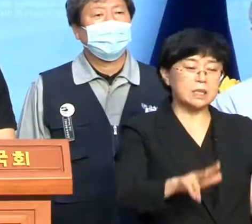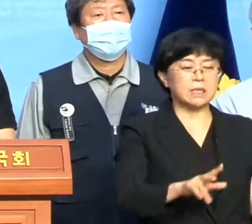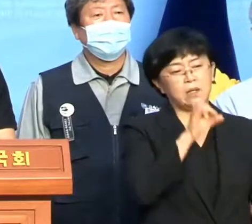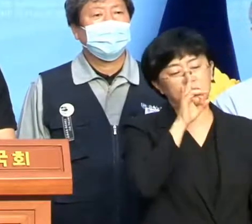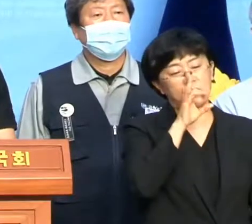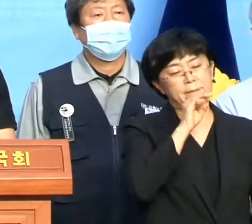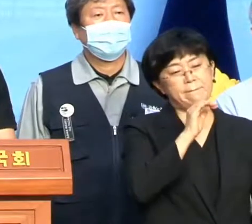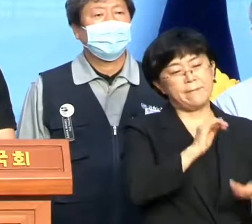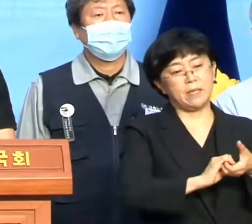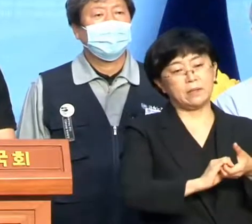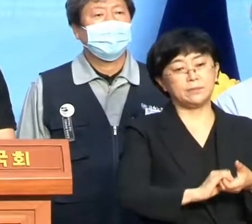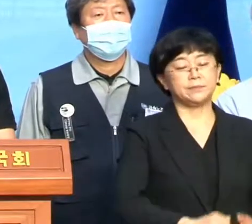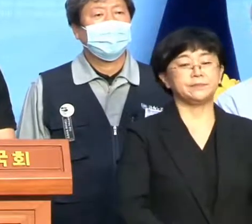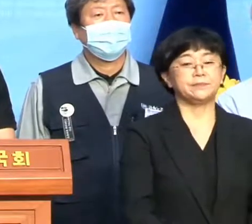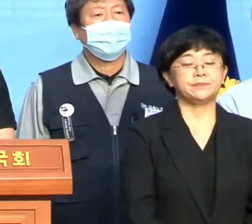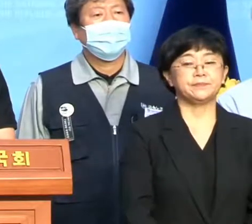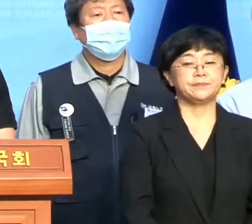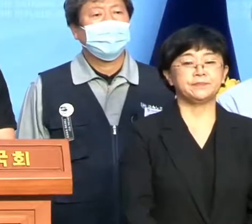봉착했다